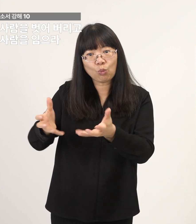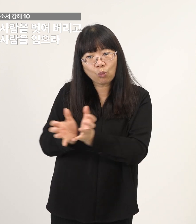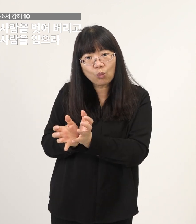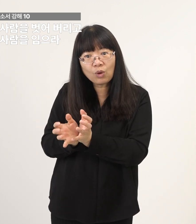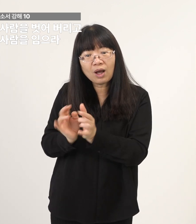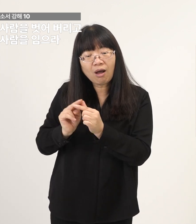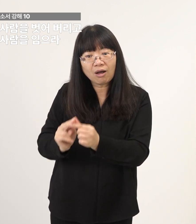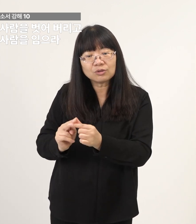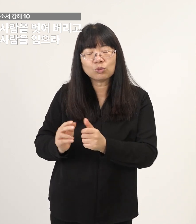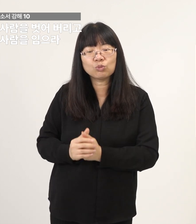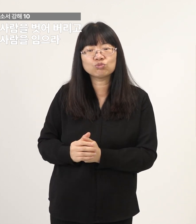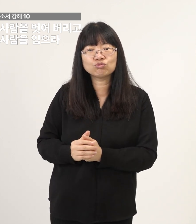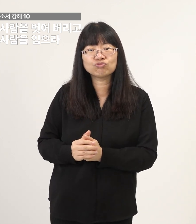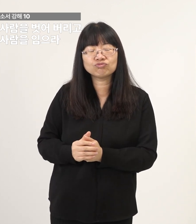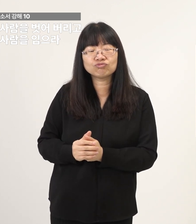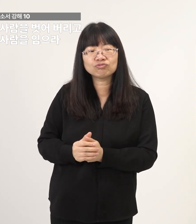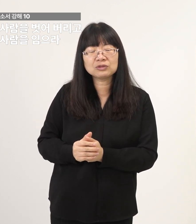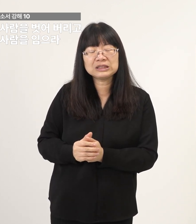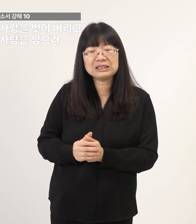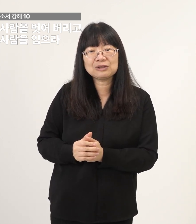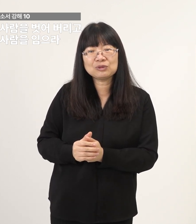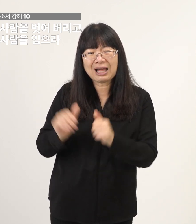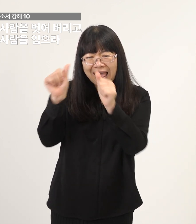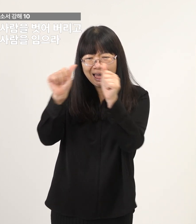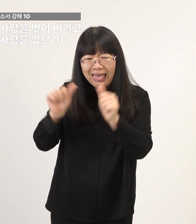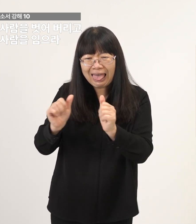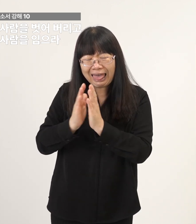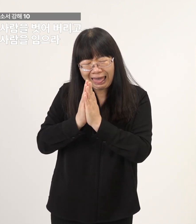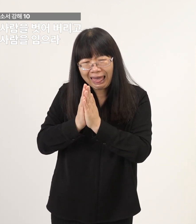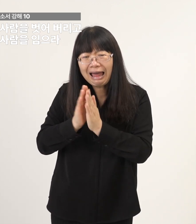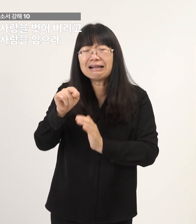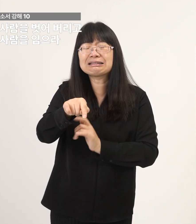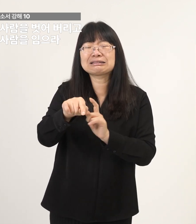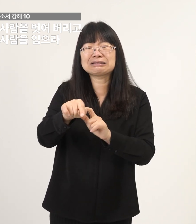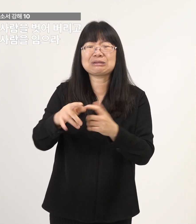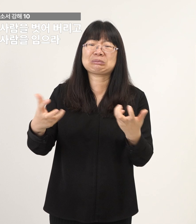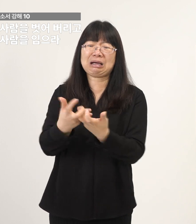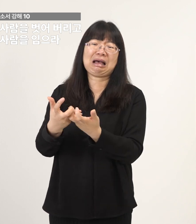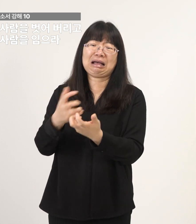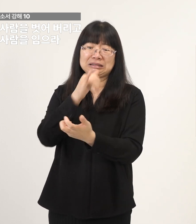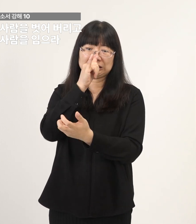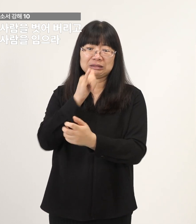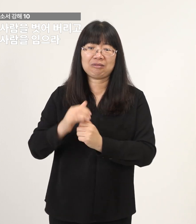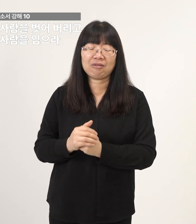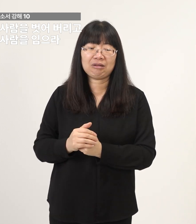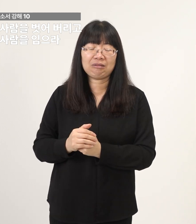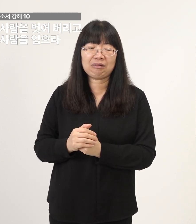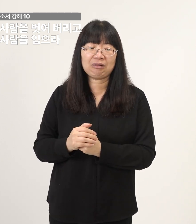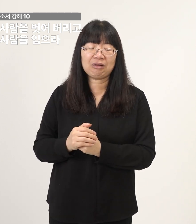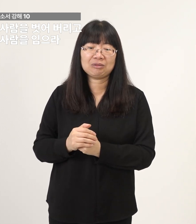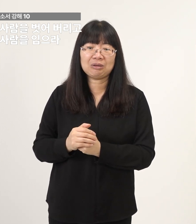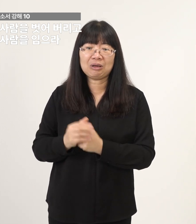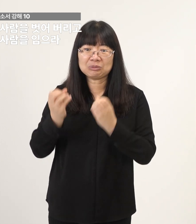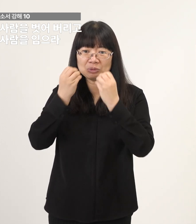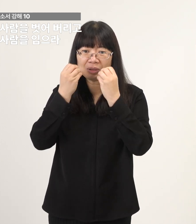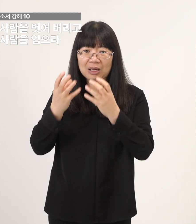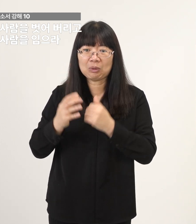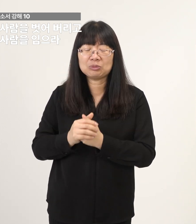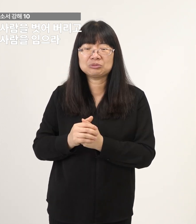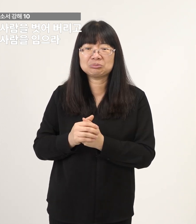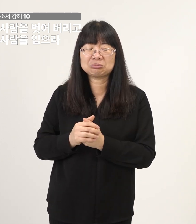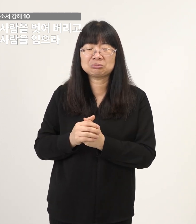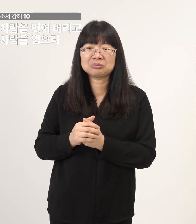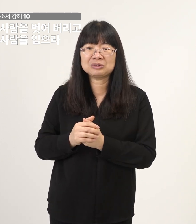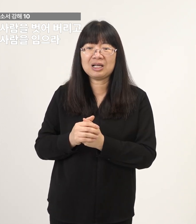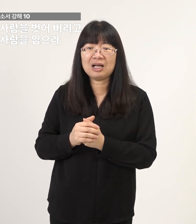문화들이 빼곡히 들어차 있는 새로운 뜻밖의 질서와 우상의